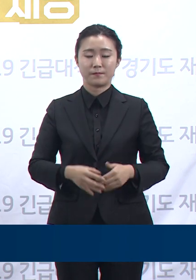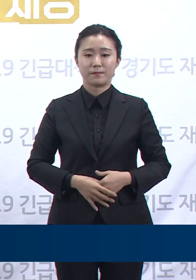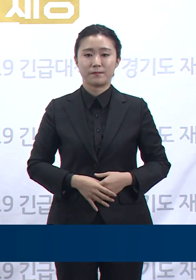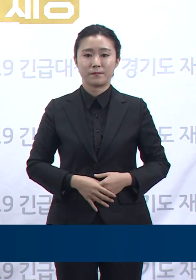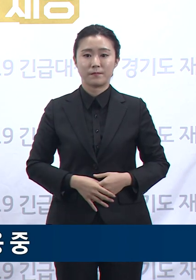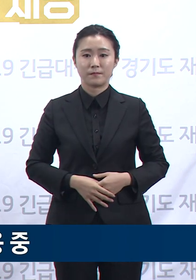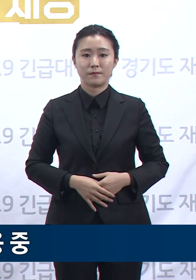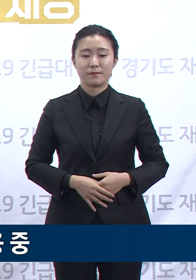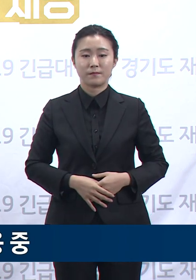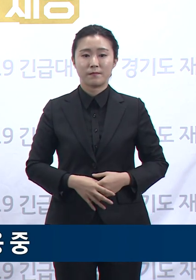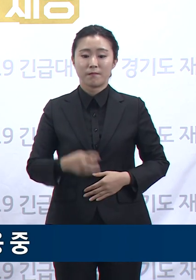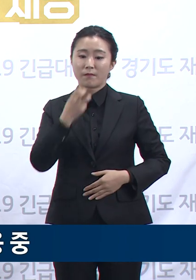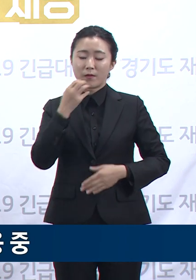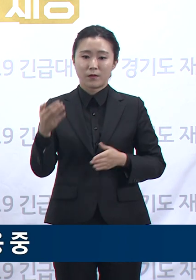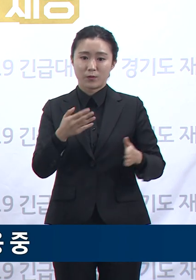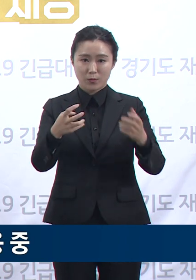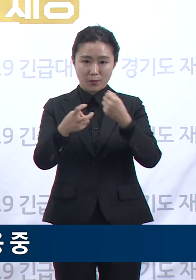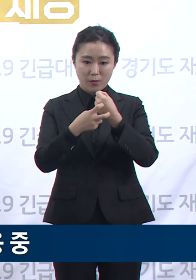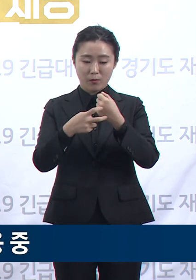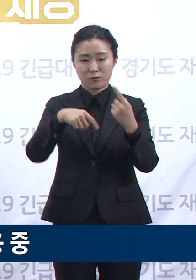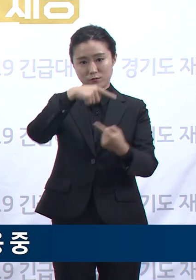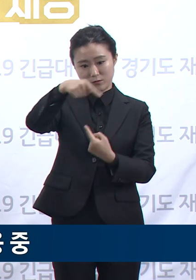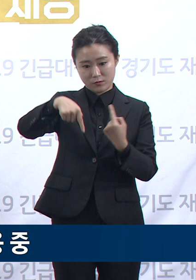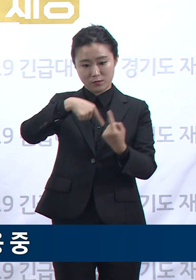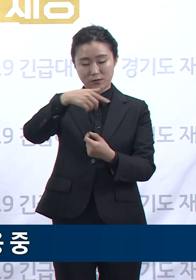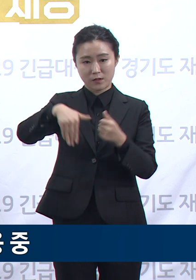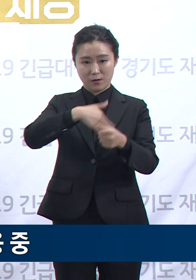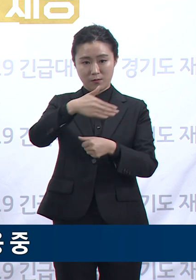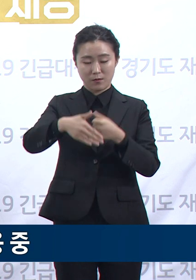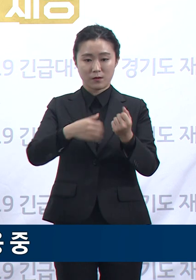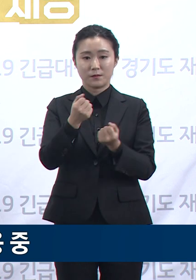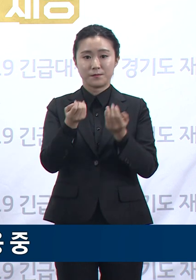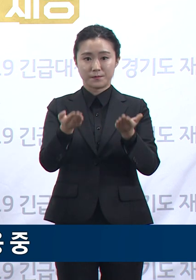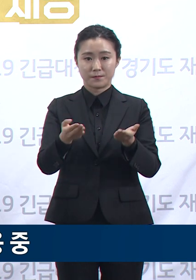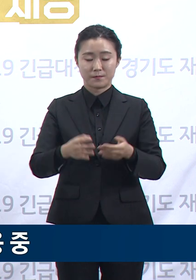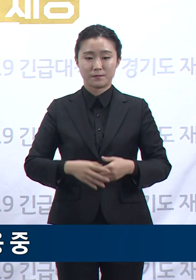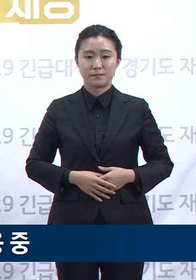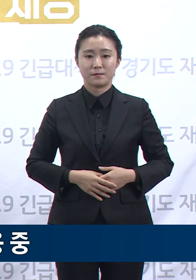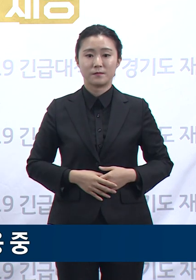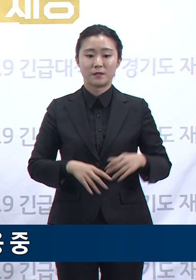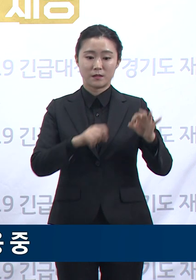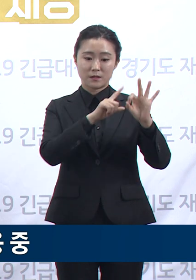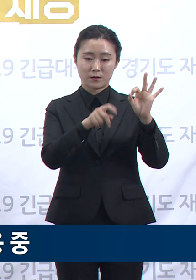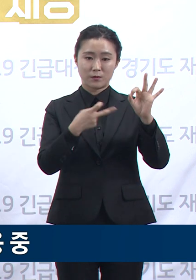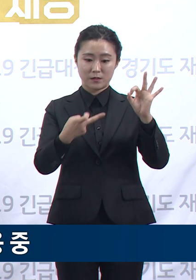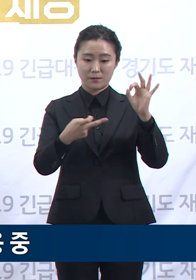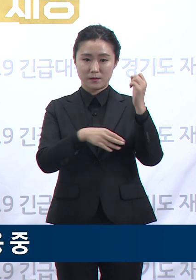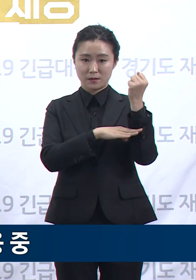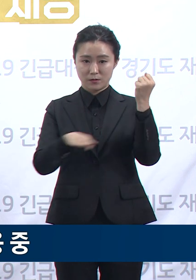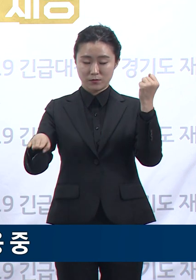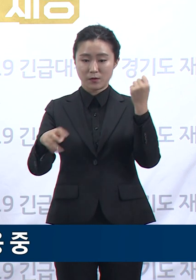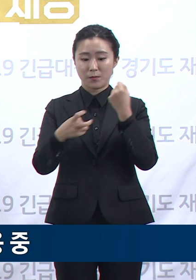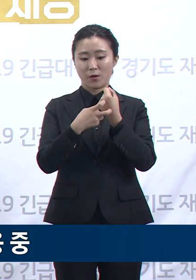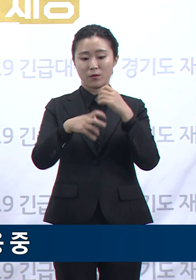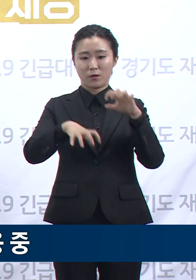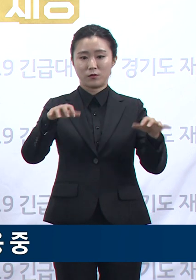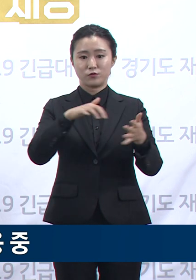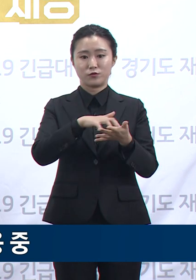다음은 경기도 병상 운용 현황입니다. 10월 12일 0시 기준 경기도는 총 16개